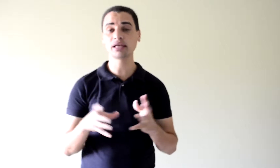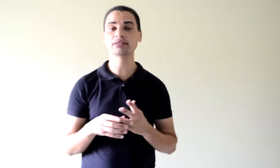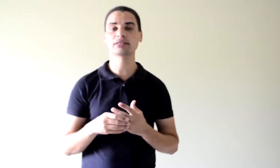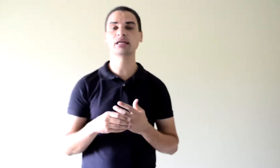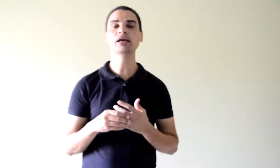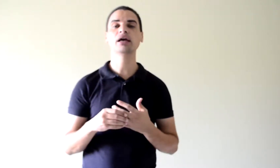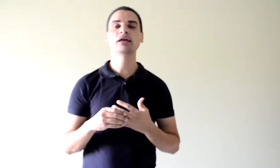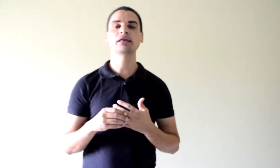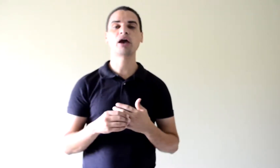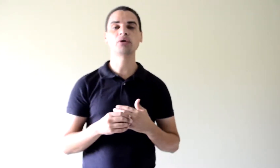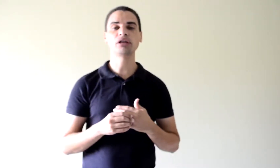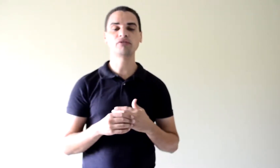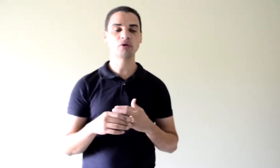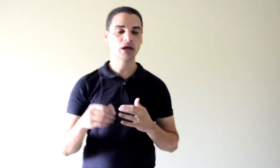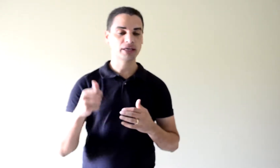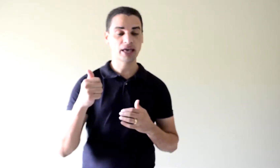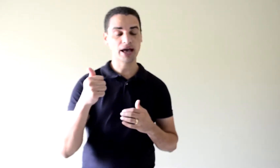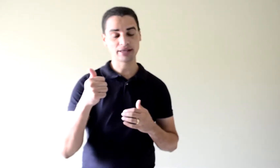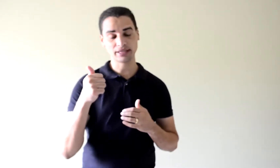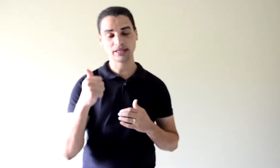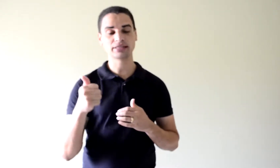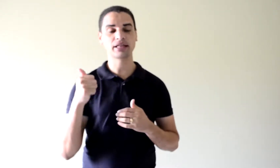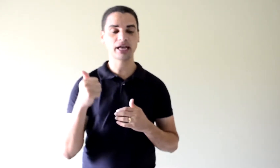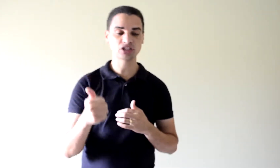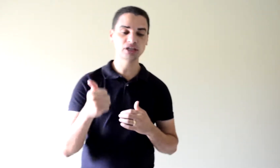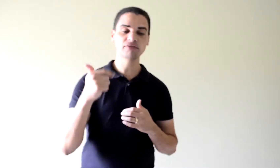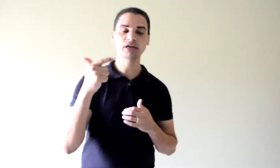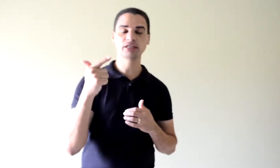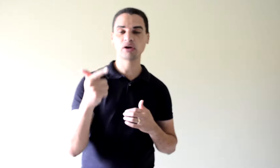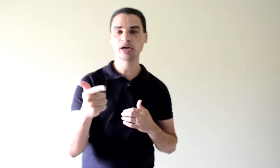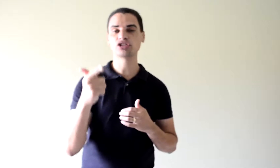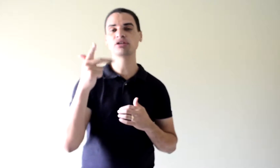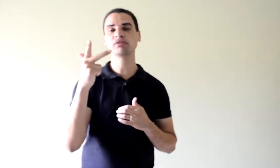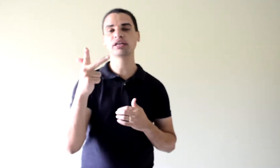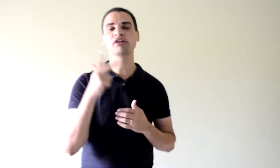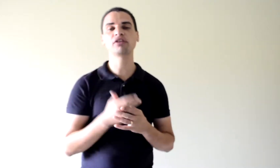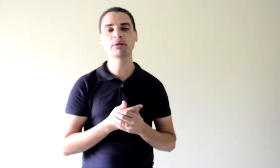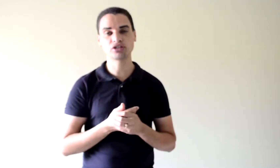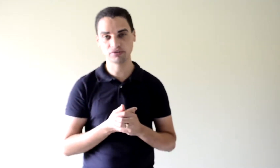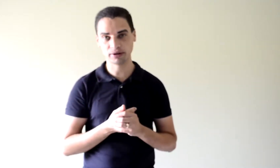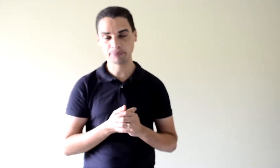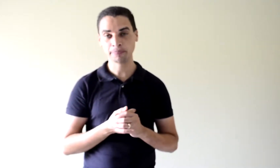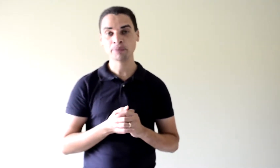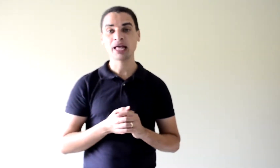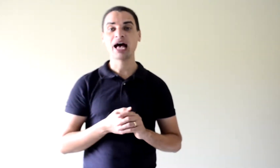sentenças, né? Que é o nível, que é a sentença negativa, interrogativa e afirmativa. A